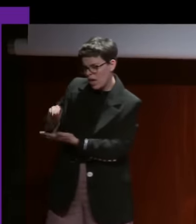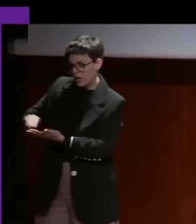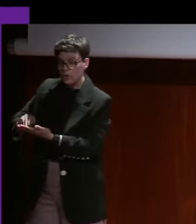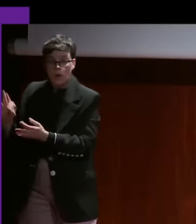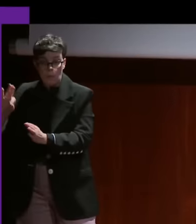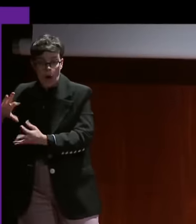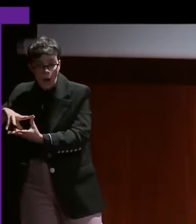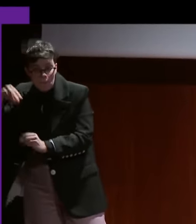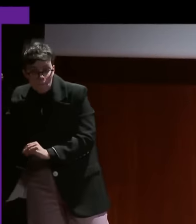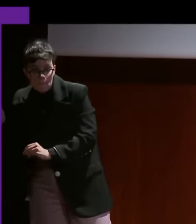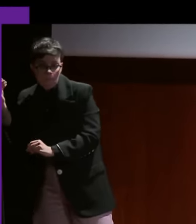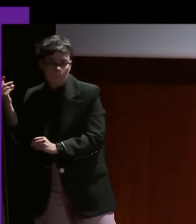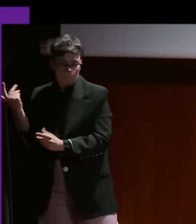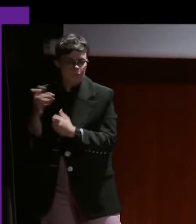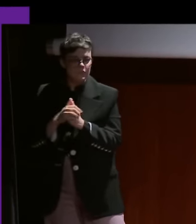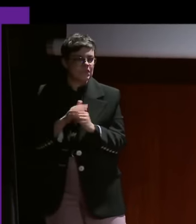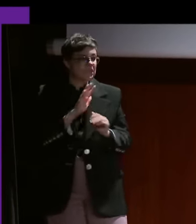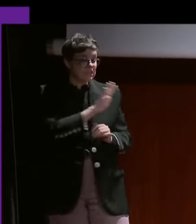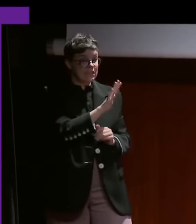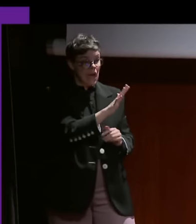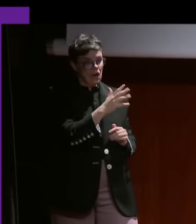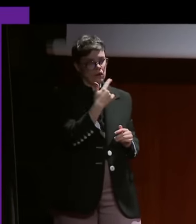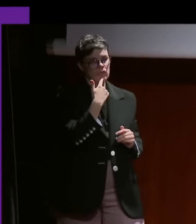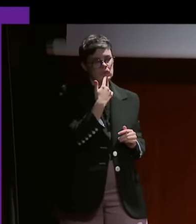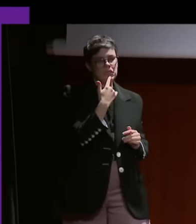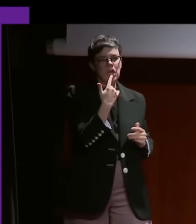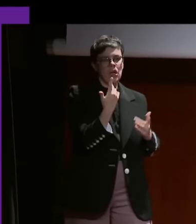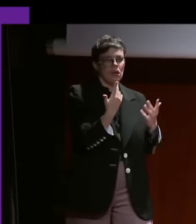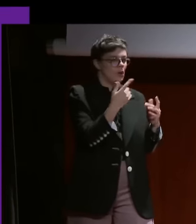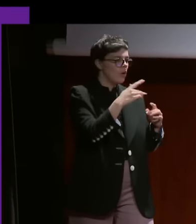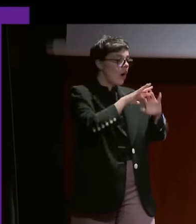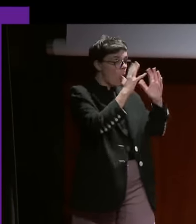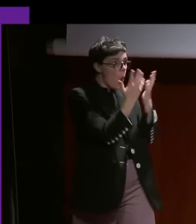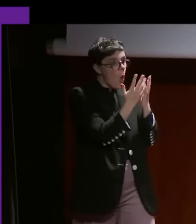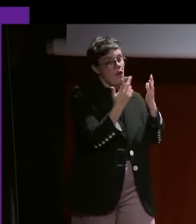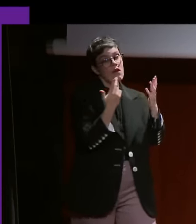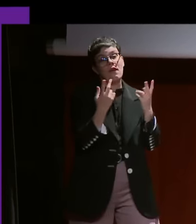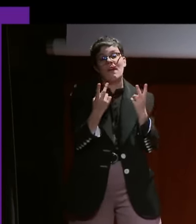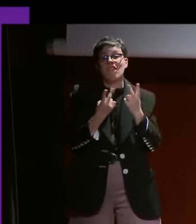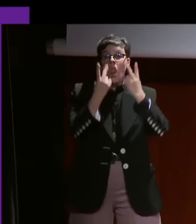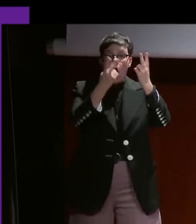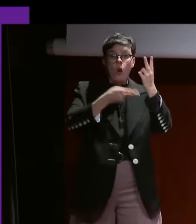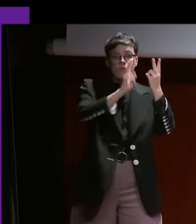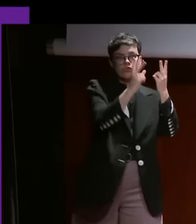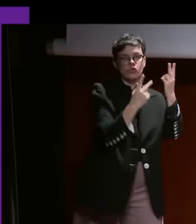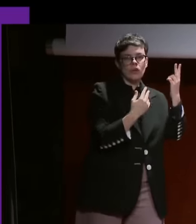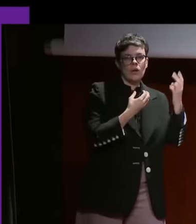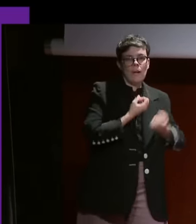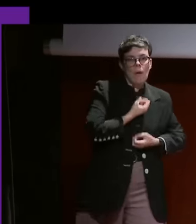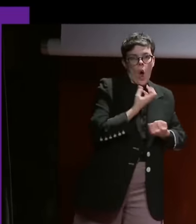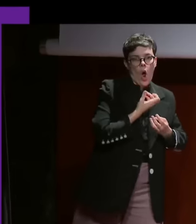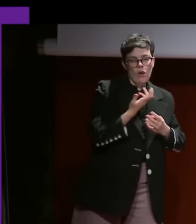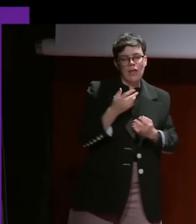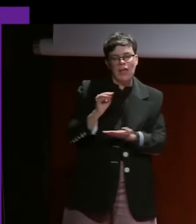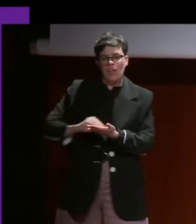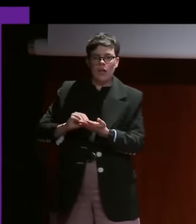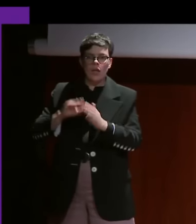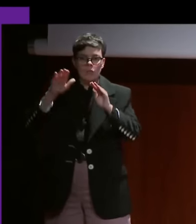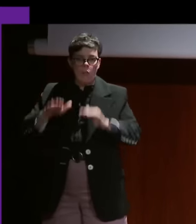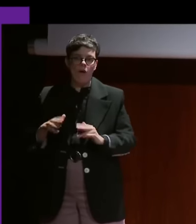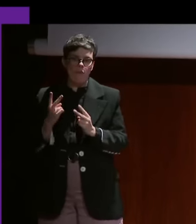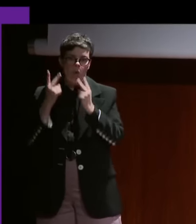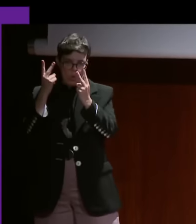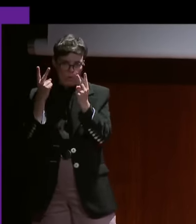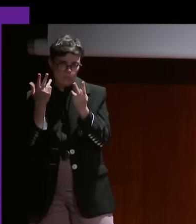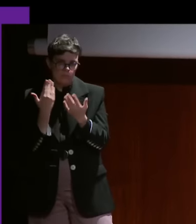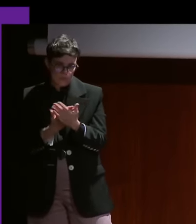donnerait accès direct à la conscience et à l'âme de la personne, ce que ne fait pas l'écrit. C'est ça le logocentrisme, c'est avoir ce point de vue-là